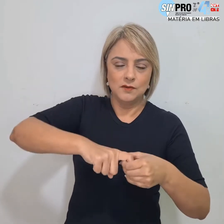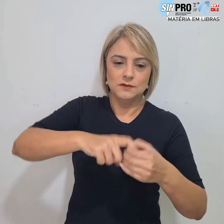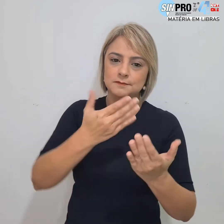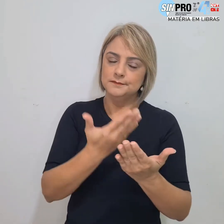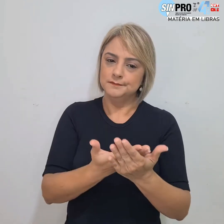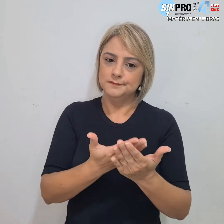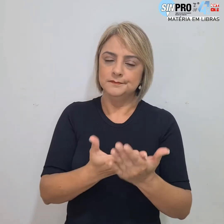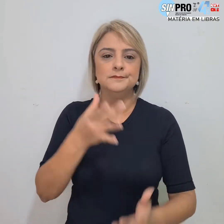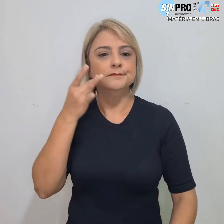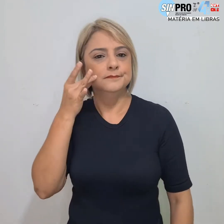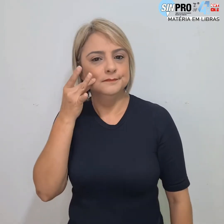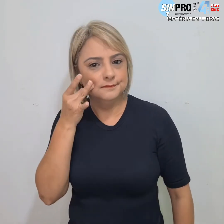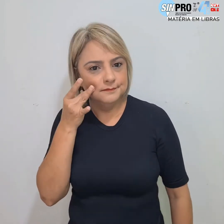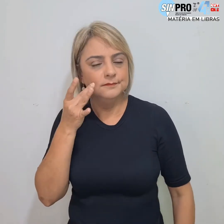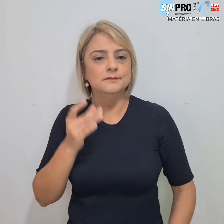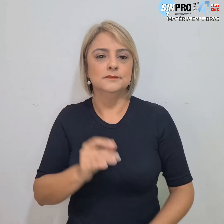aulas presenciais.